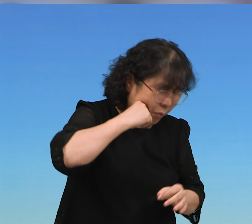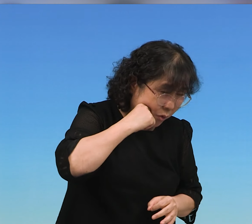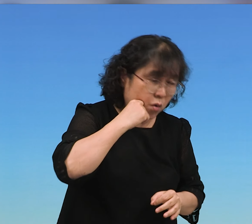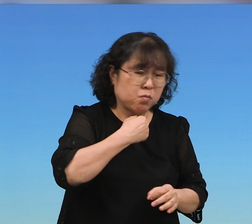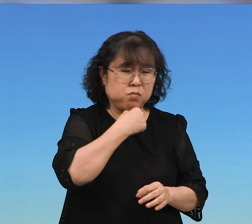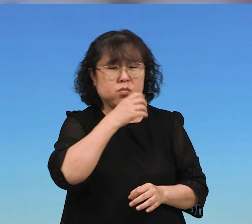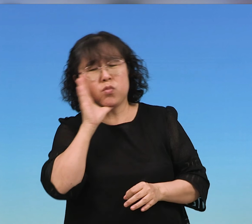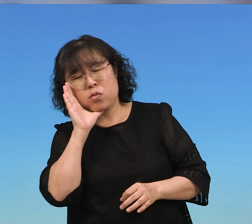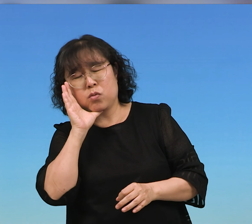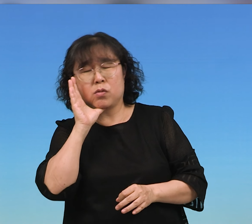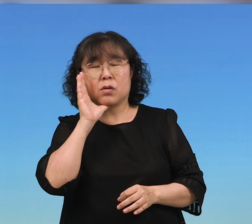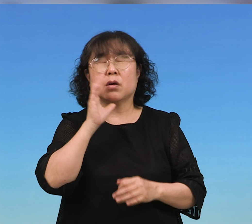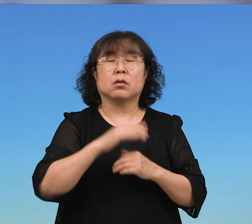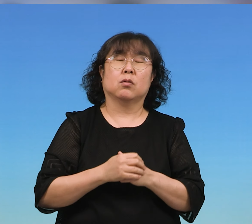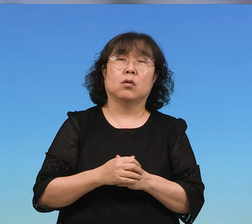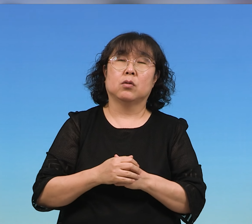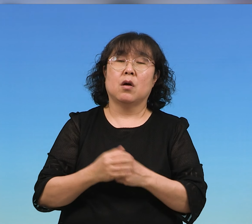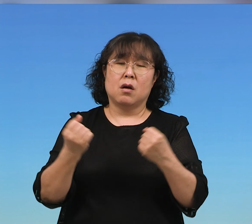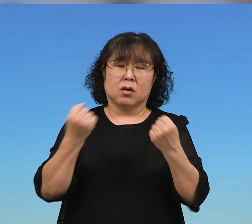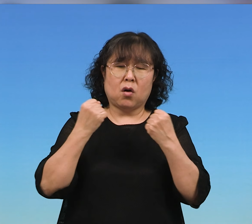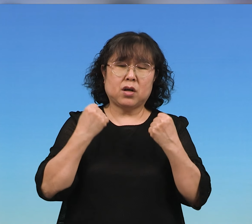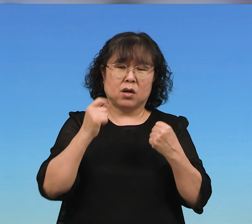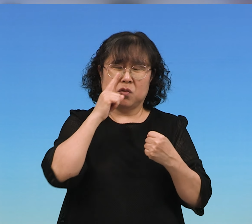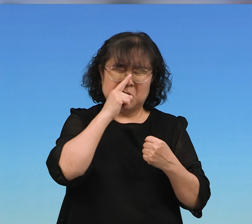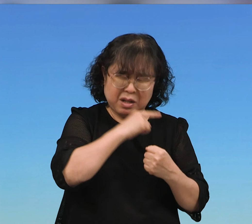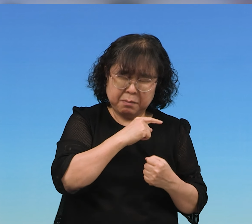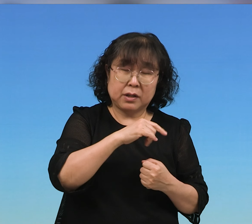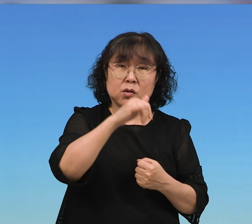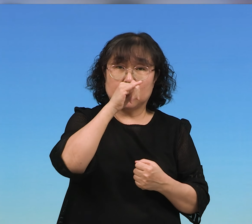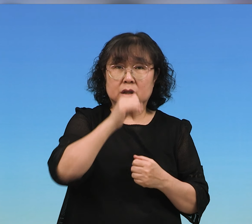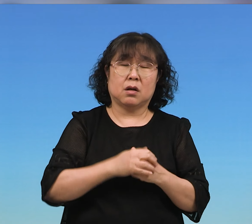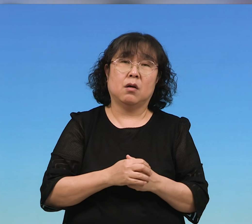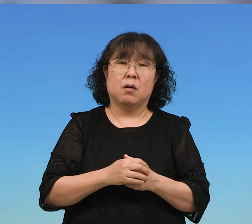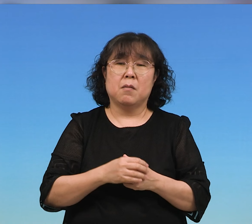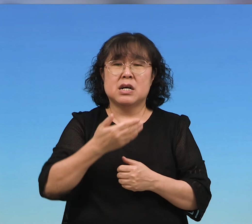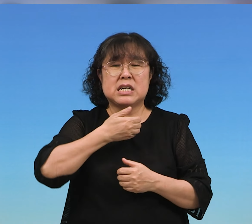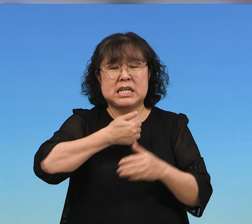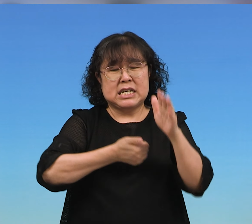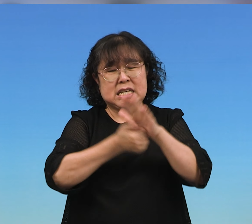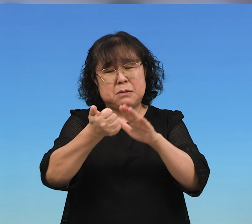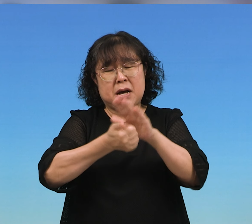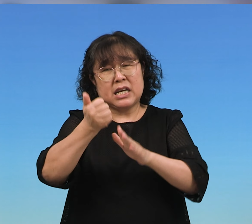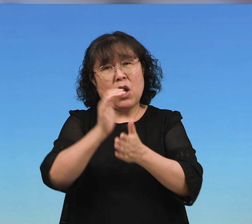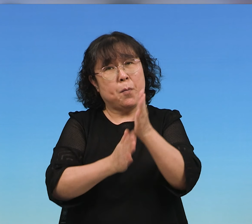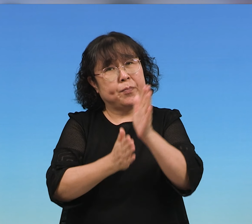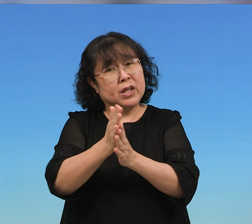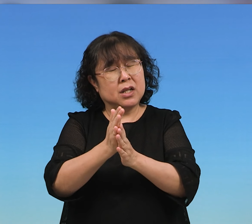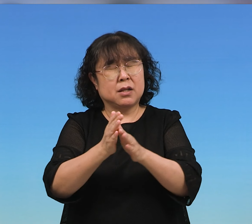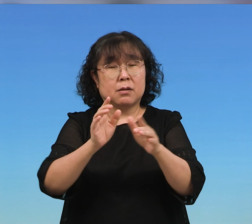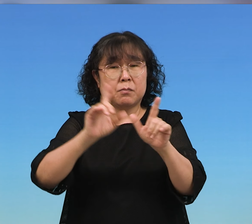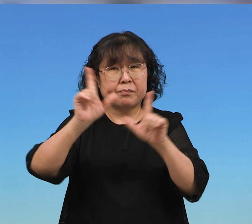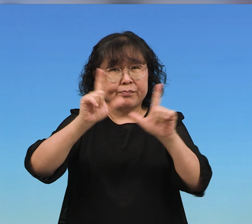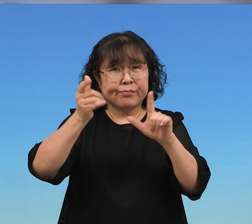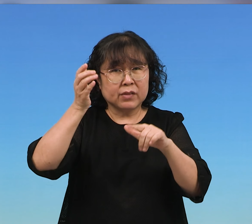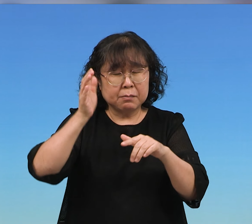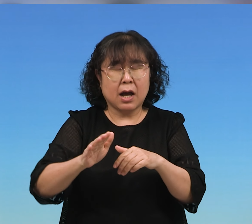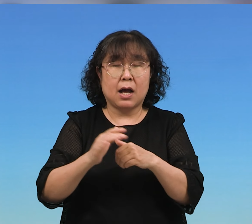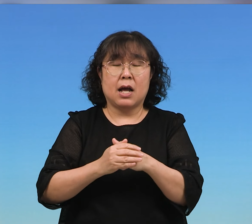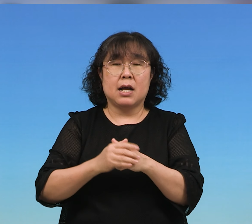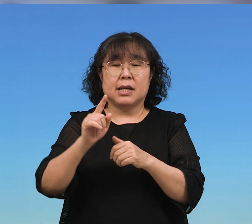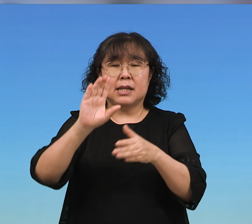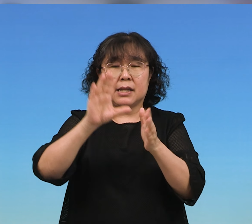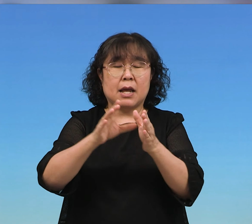어려워지고 나이는 들어가고 건강은 상하고, 뭐 하나 이렇게 뭐 바라보고 달려갈 수가 없는 현실이지만, 이럴